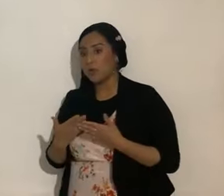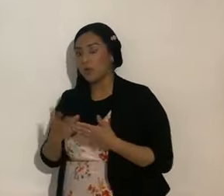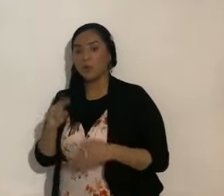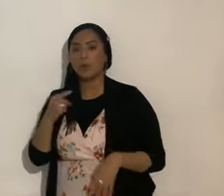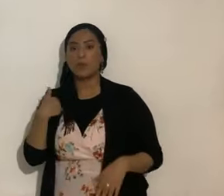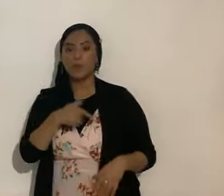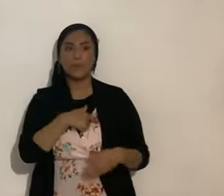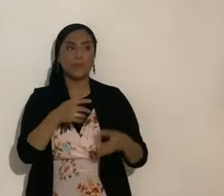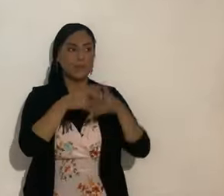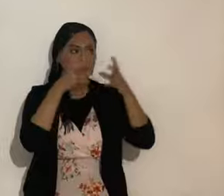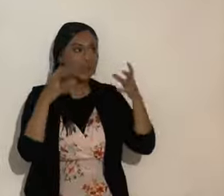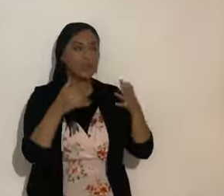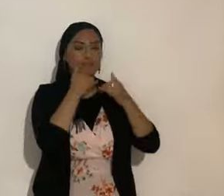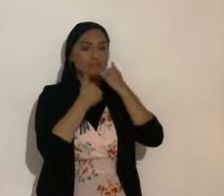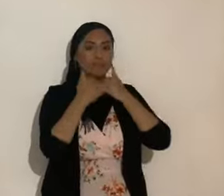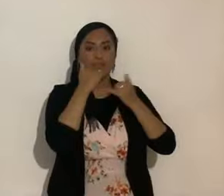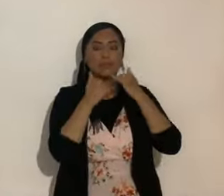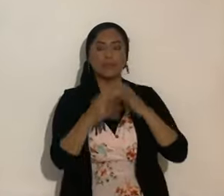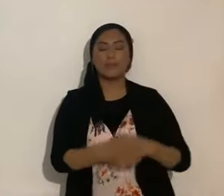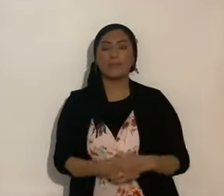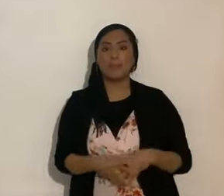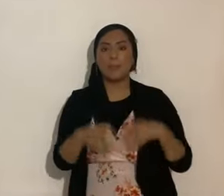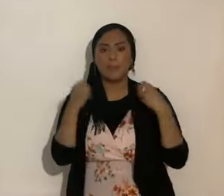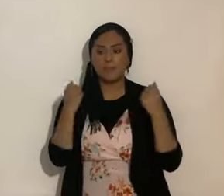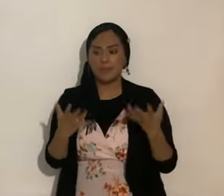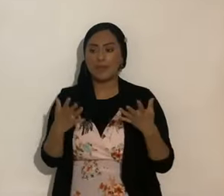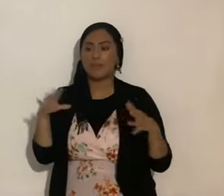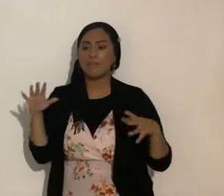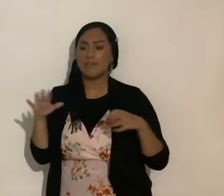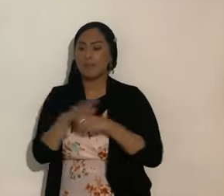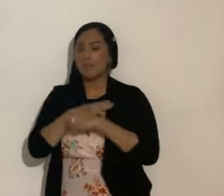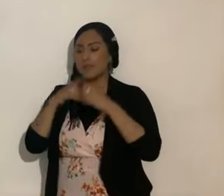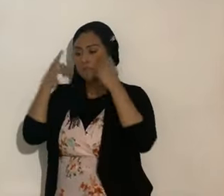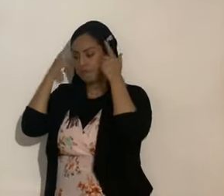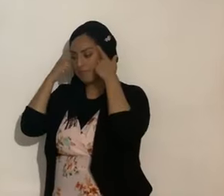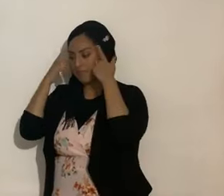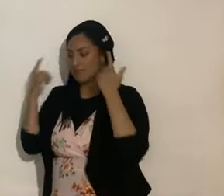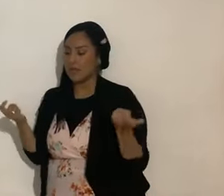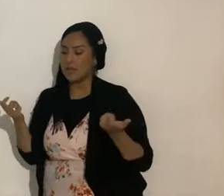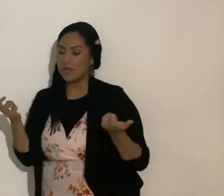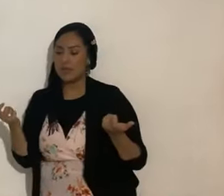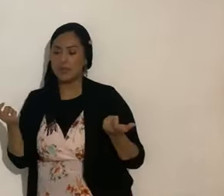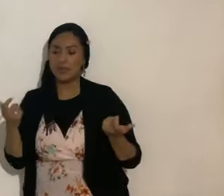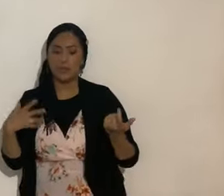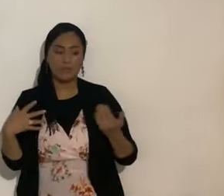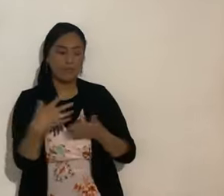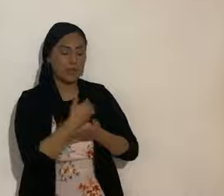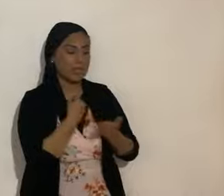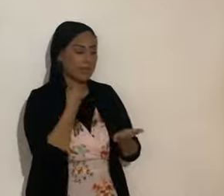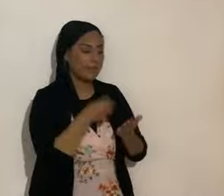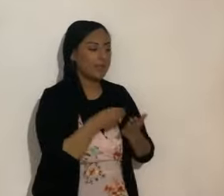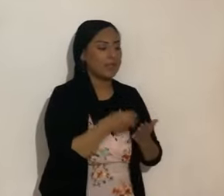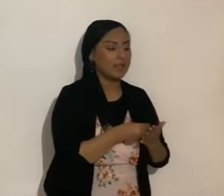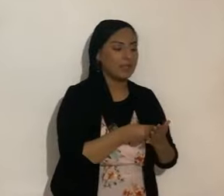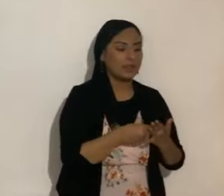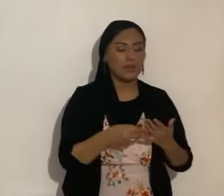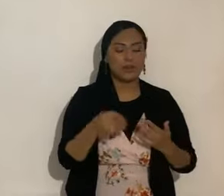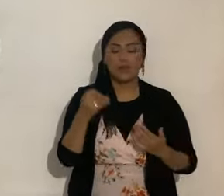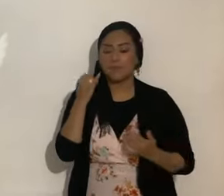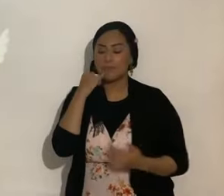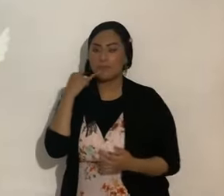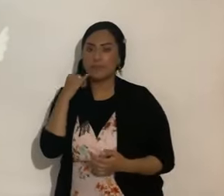cuán mal estamos. Muchos llenos de orgullo, de soberbia, de codicia, de envidia.